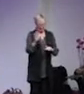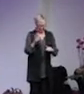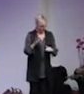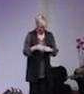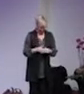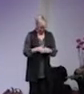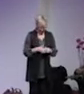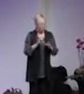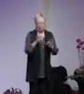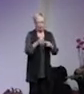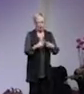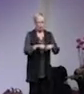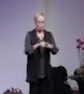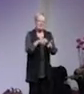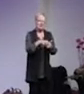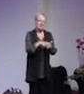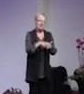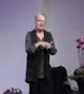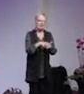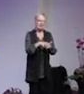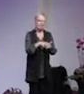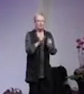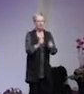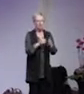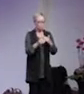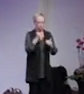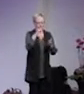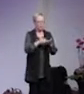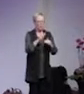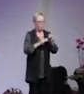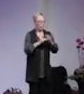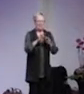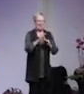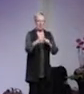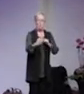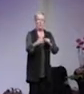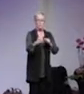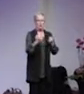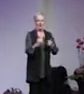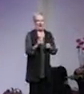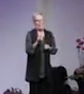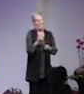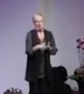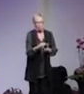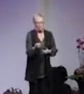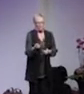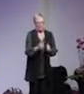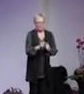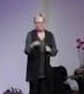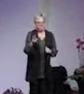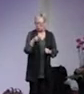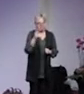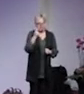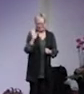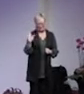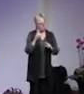hur ett lokalt samhälle egentligen ska göra för att bygga upp sin motståndskraft eller i alla fall ett av de sätt som du har sett